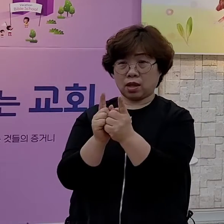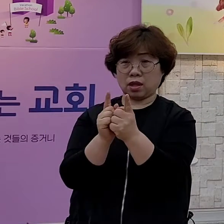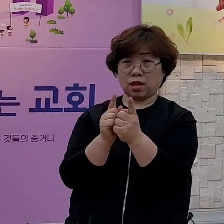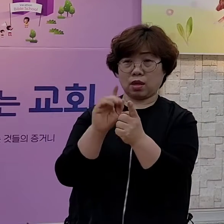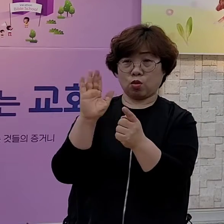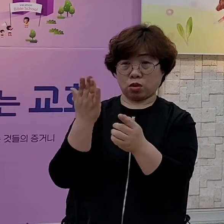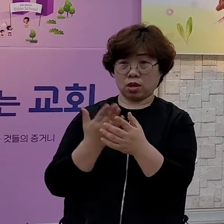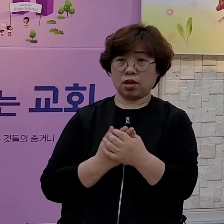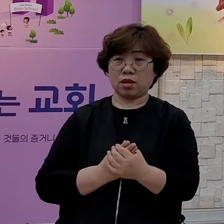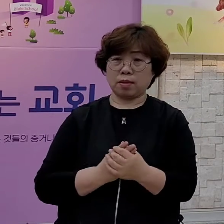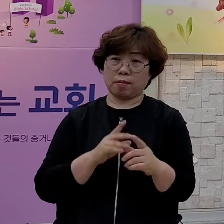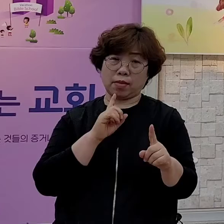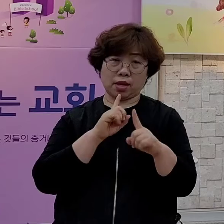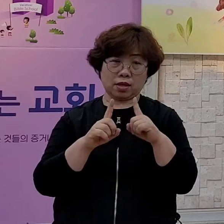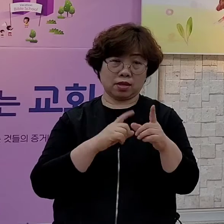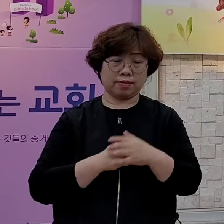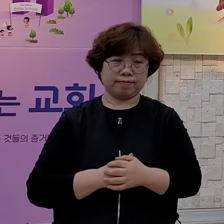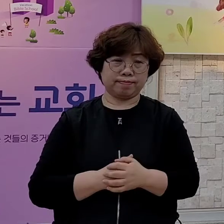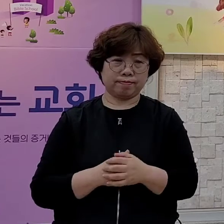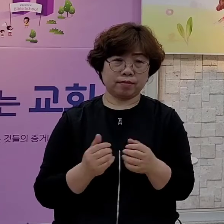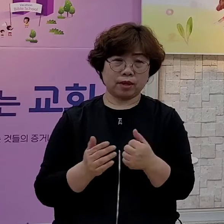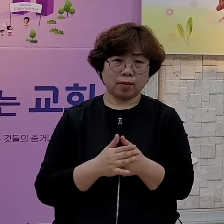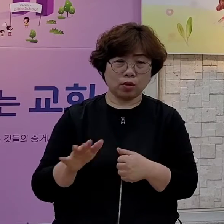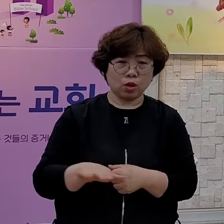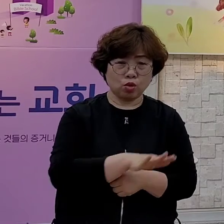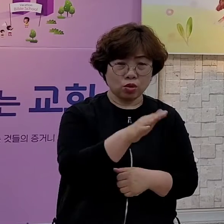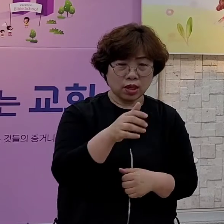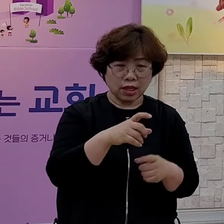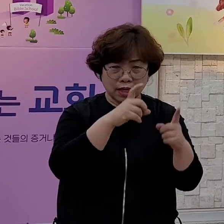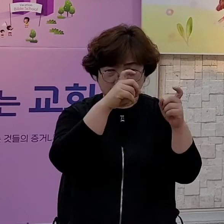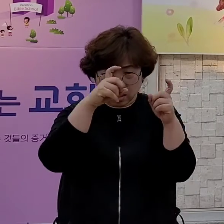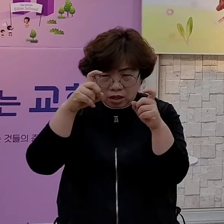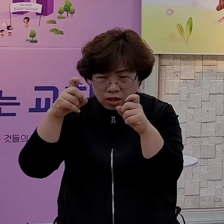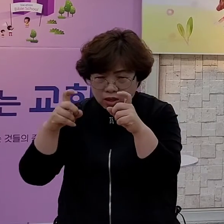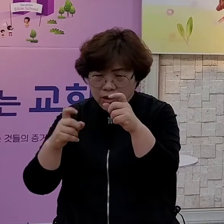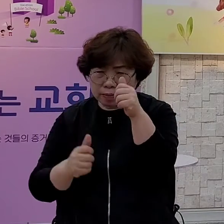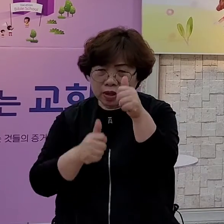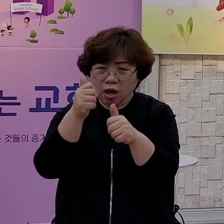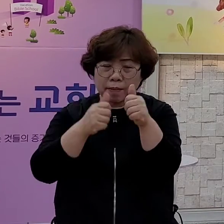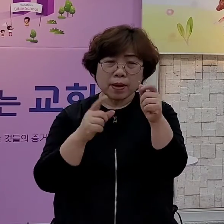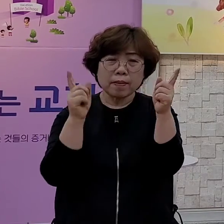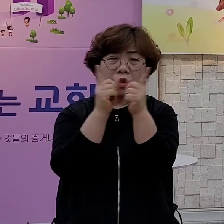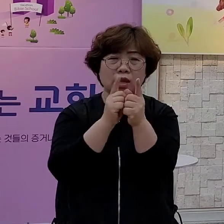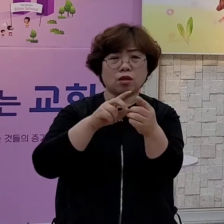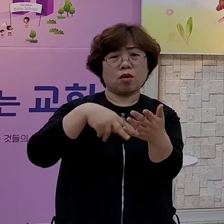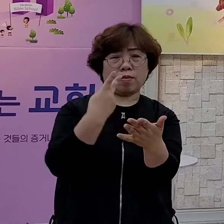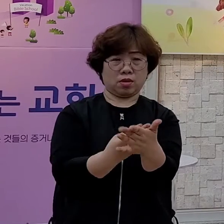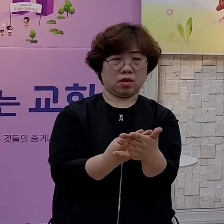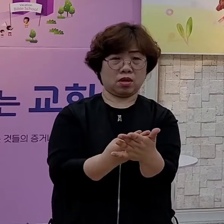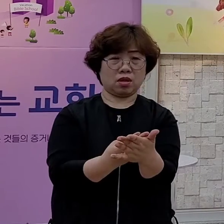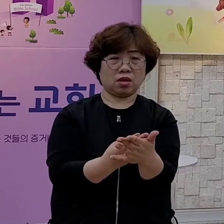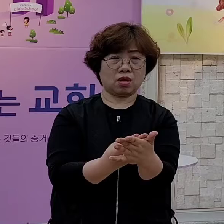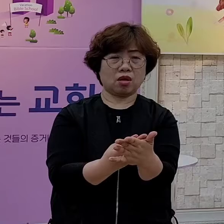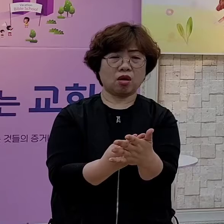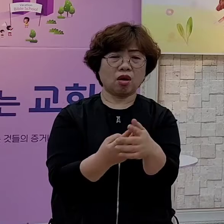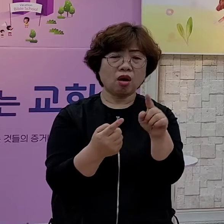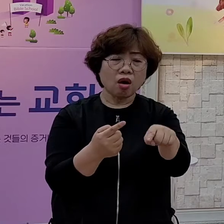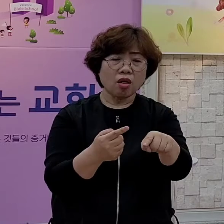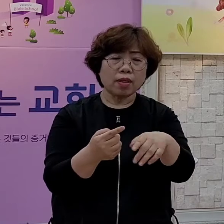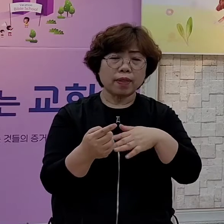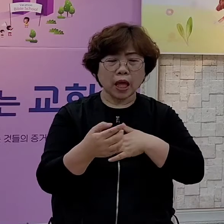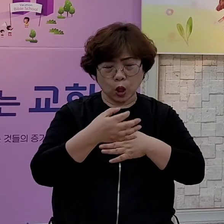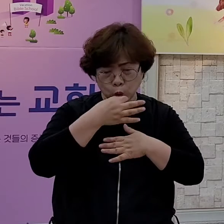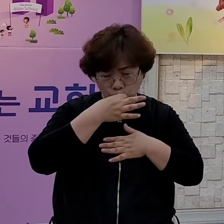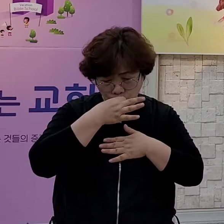가정들을 보게 되지 않습니까? 그래서 우리가 시험을 당하고 유혹에 넘어지는 것은 사실은 나의 욕심과